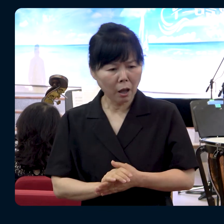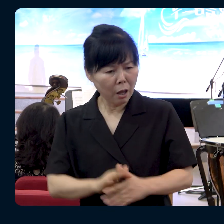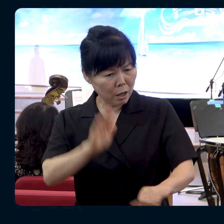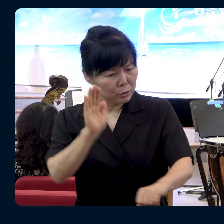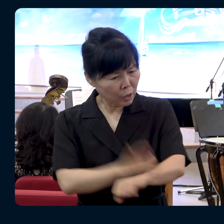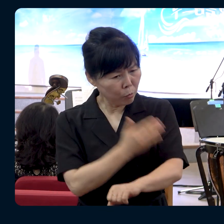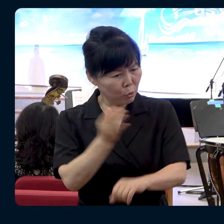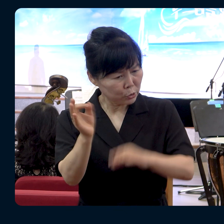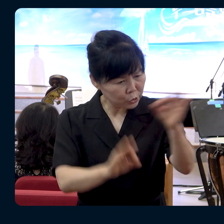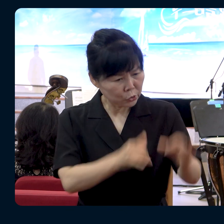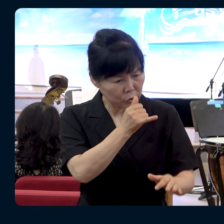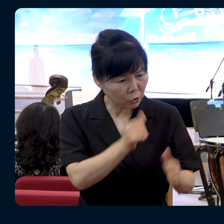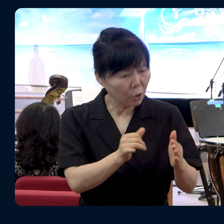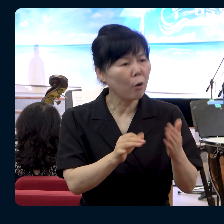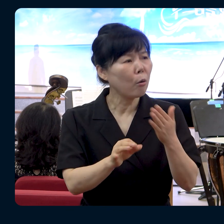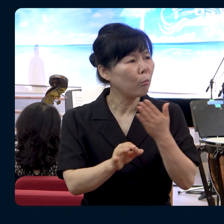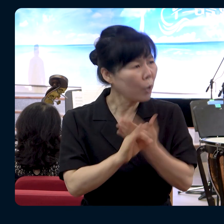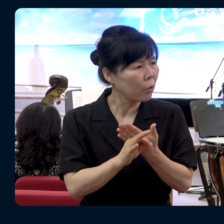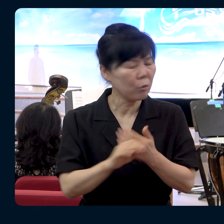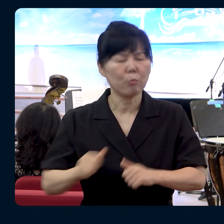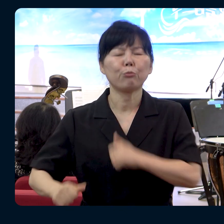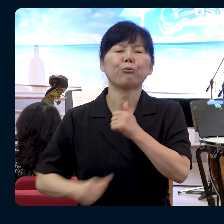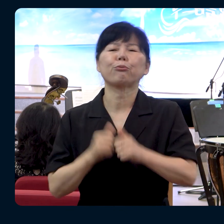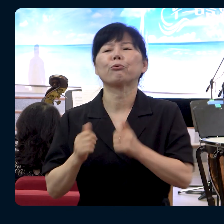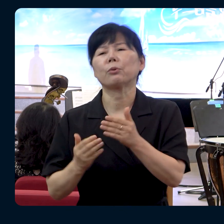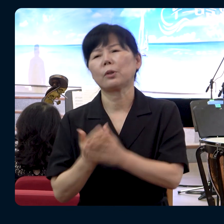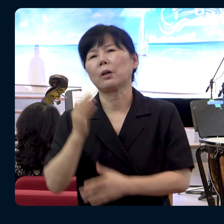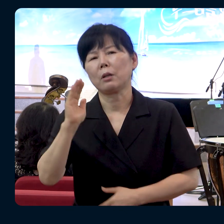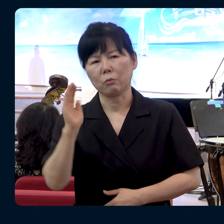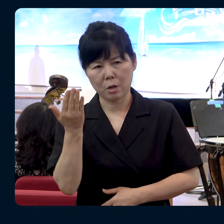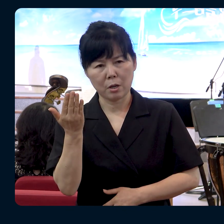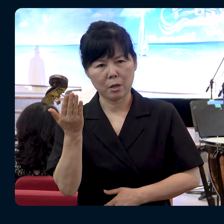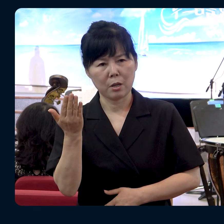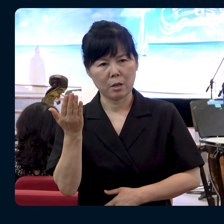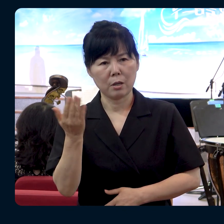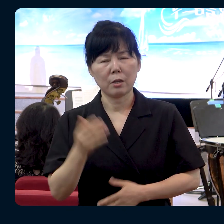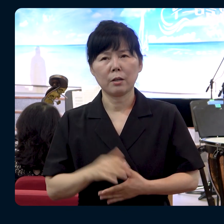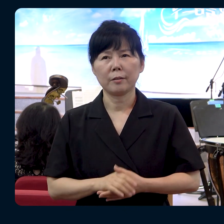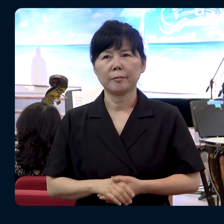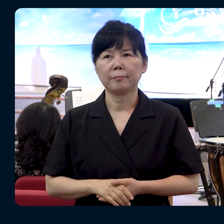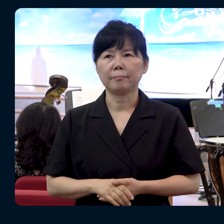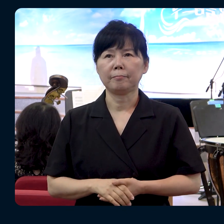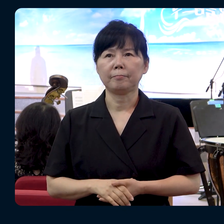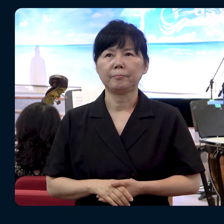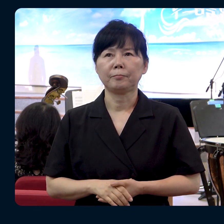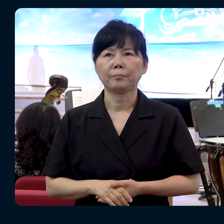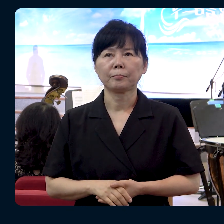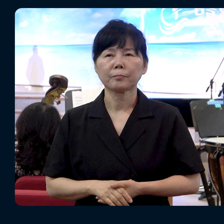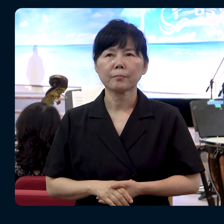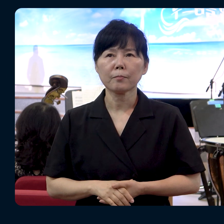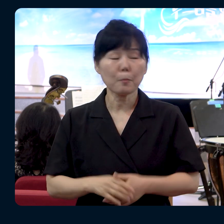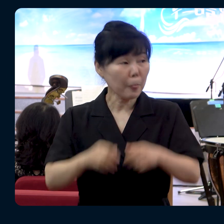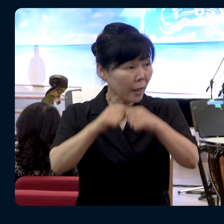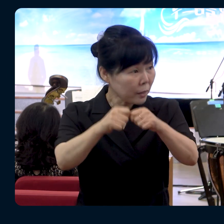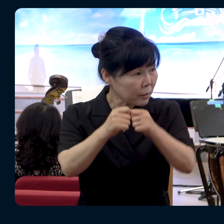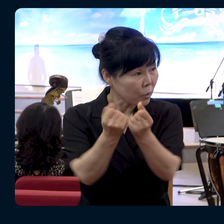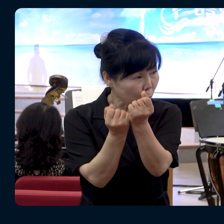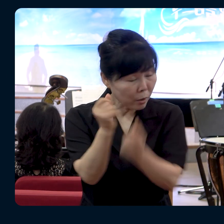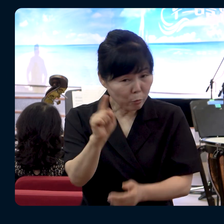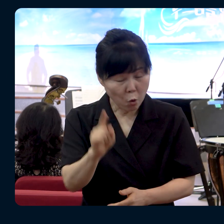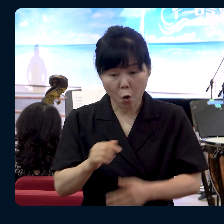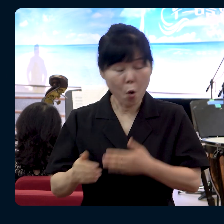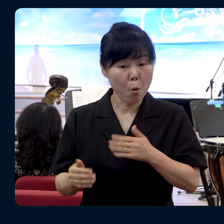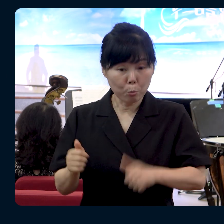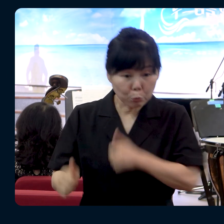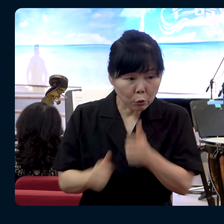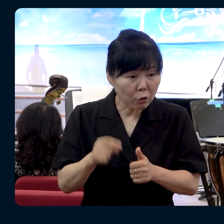판단에서부터 시작되는 것이 분노다라고 정의를 내렸습니다. 무슨 말이냐면, 우리가 분노라는 것은